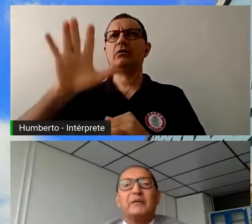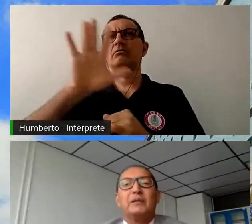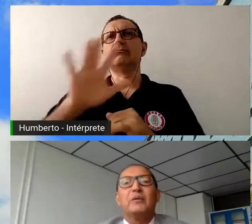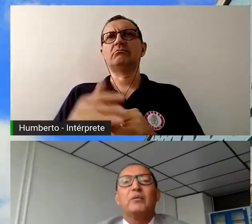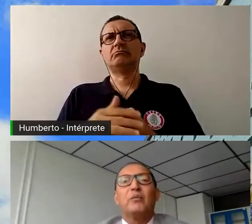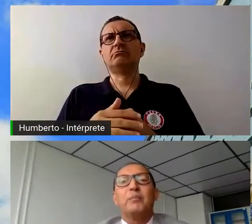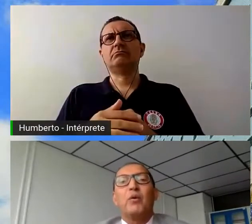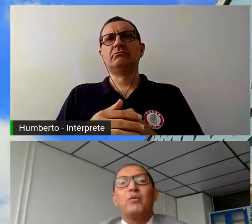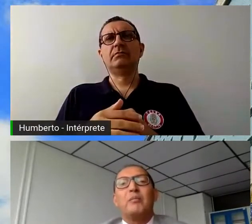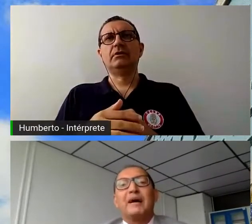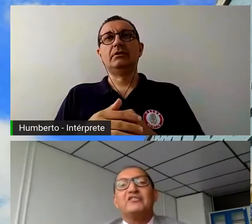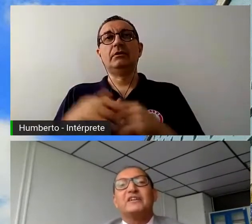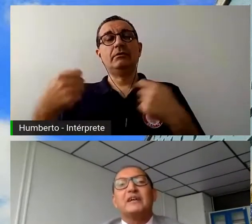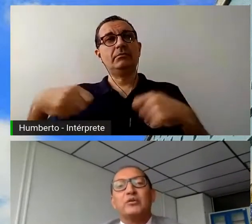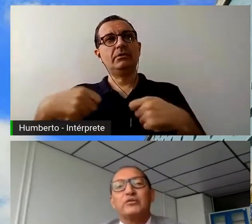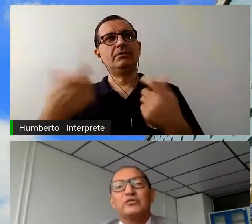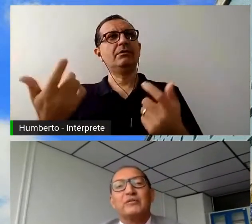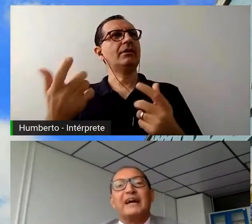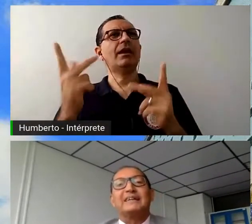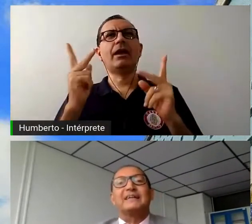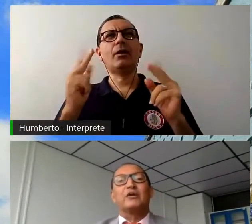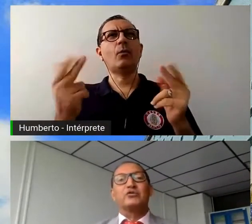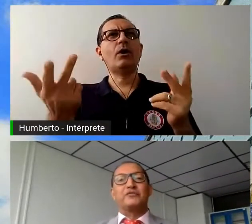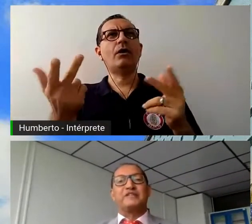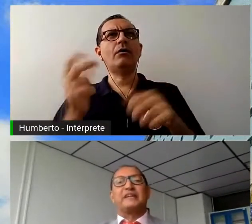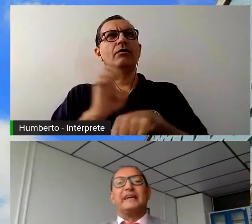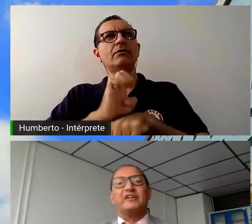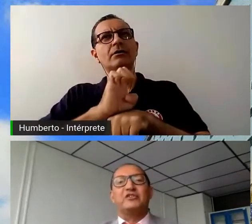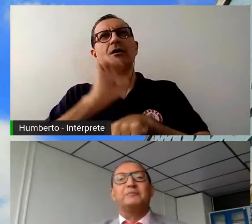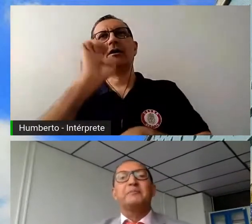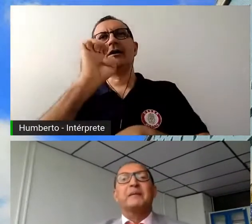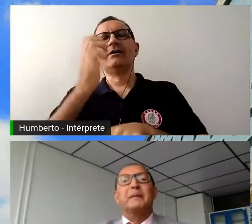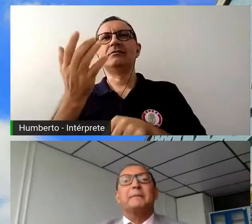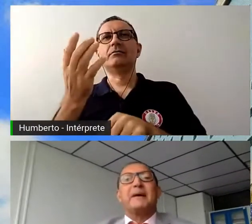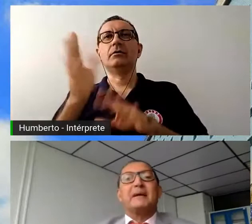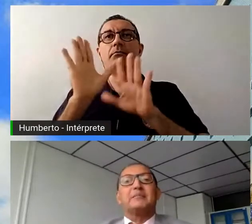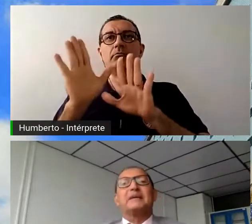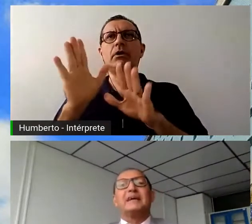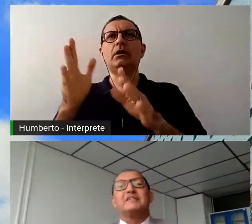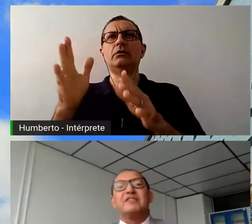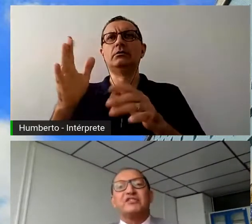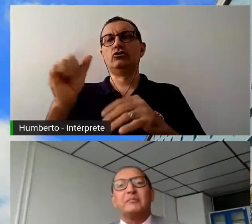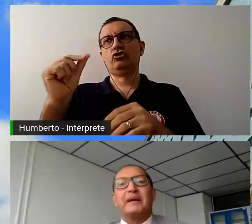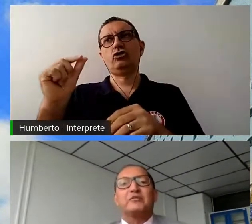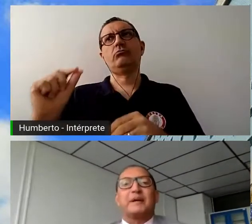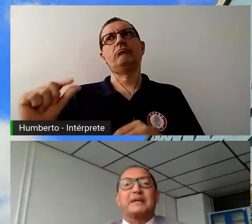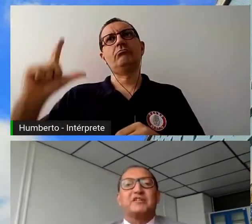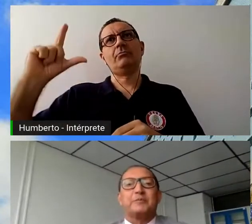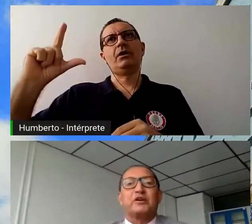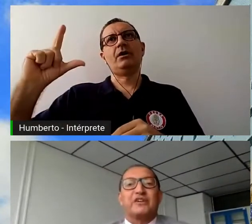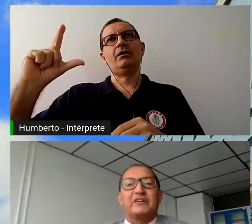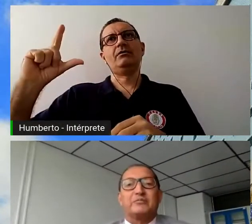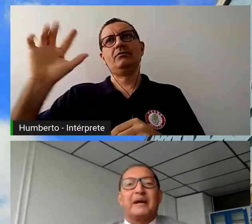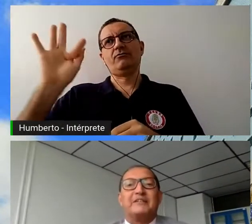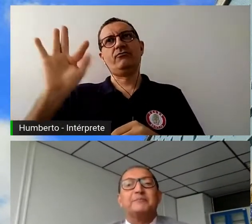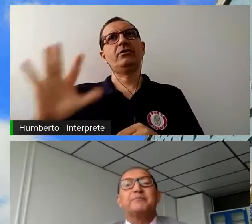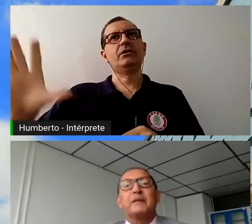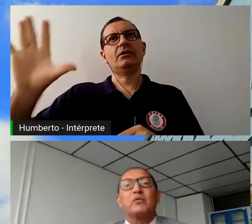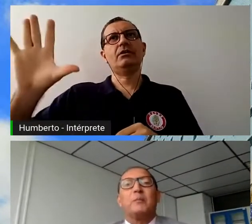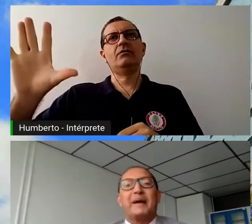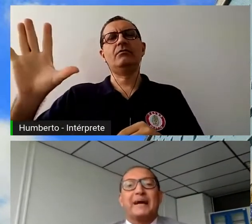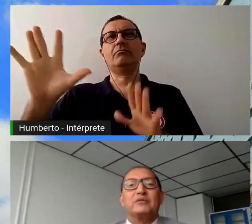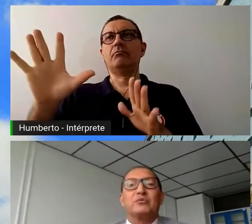orçamento, né, um pouco mais generoso, ainda não suficiente para grandes investimentos, para grandes projetos,